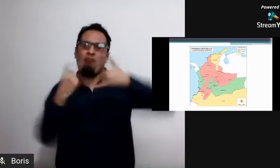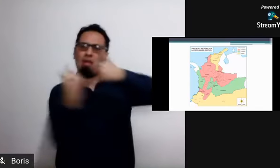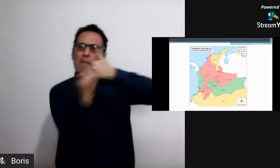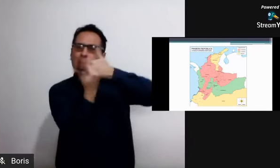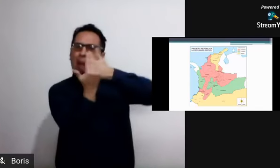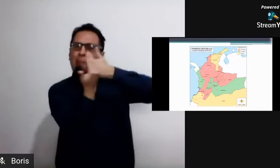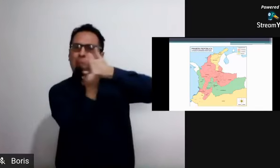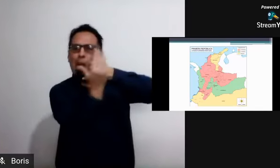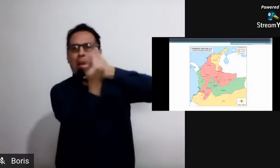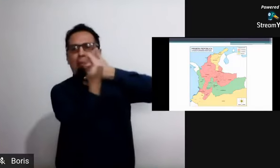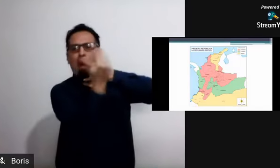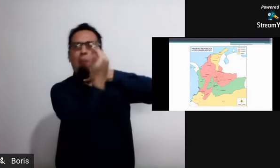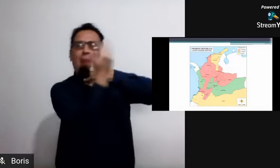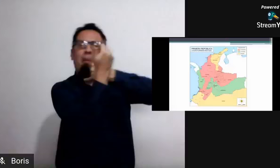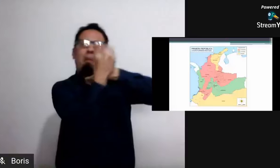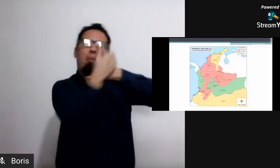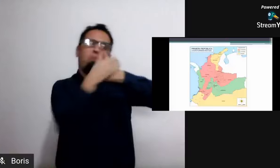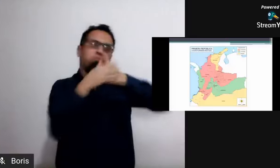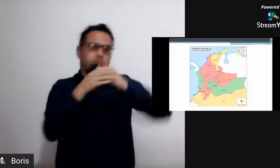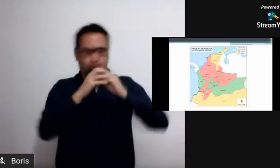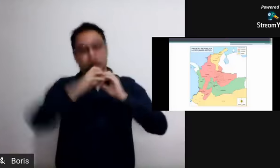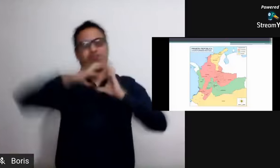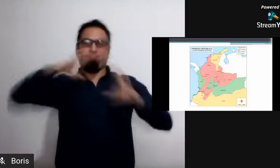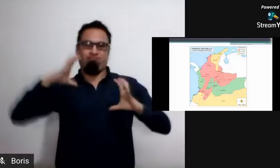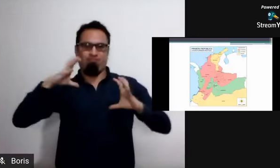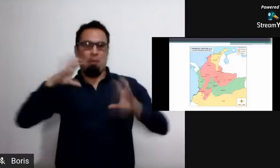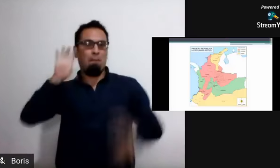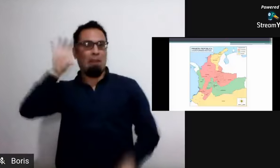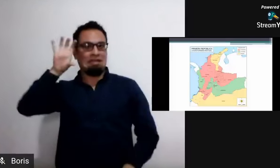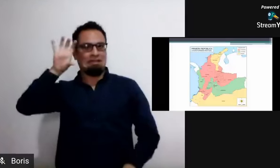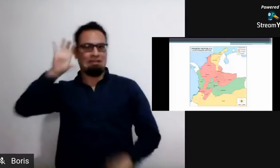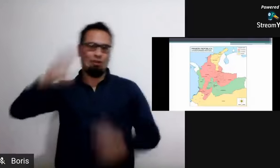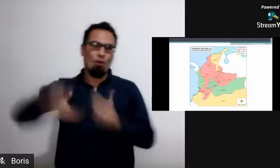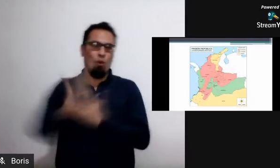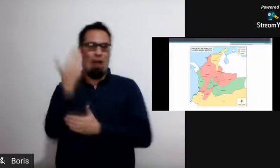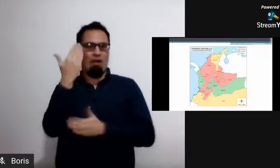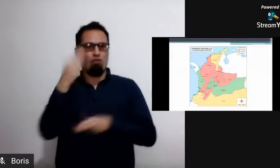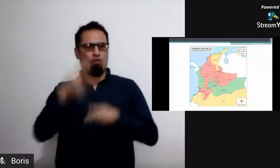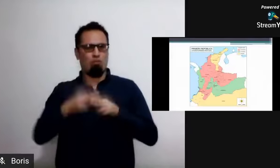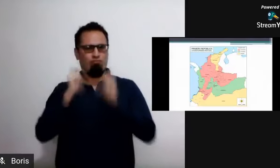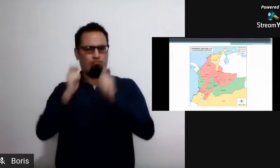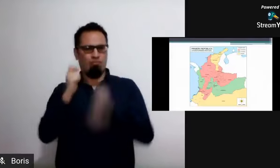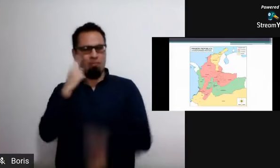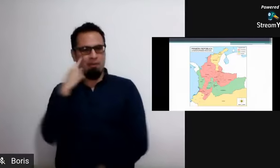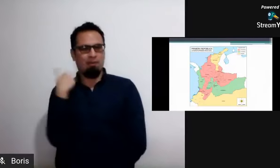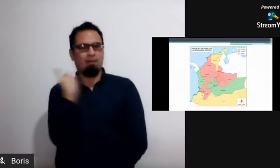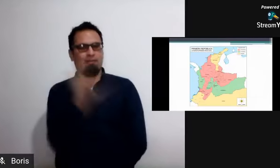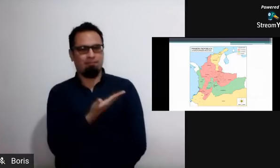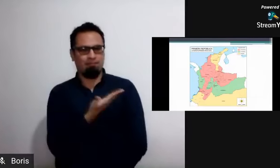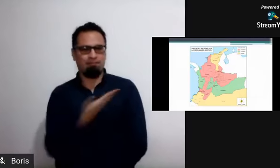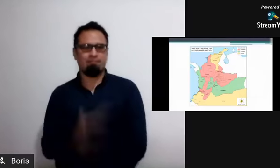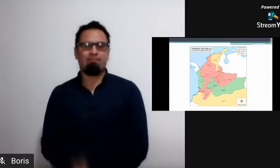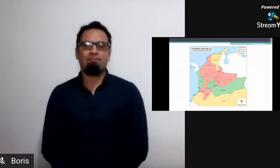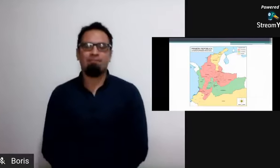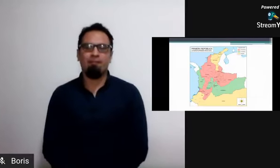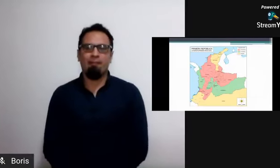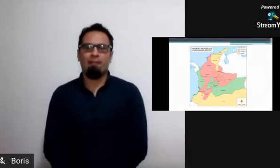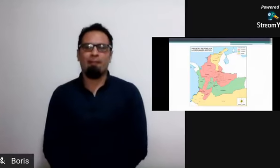y de varias luchas, van los soldados nativos de acá de América, van